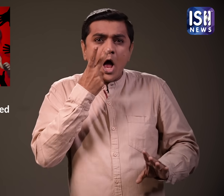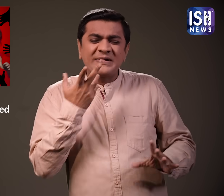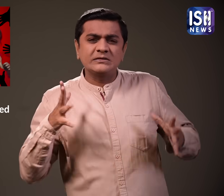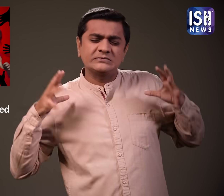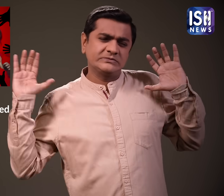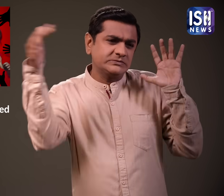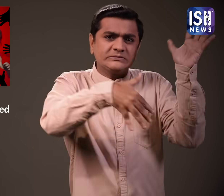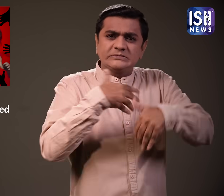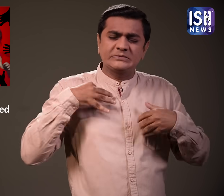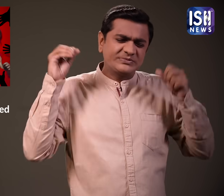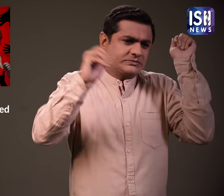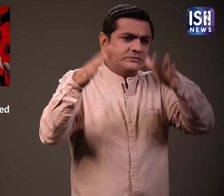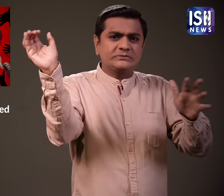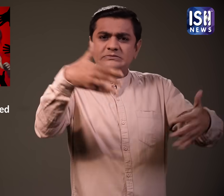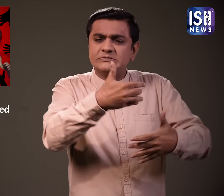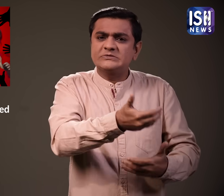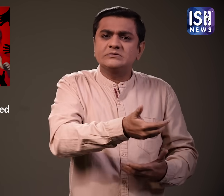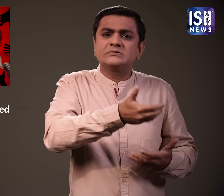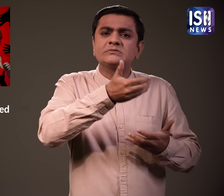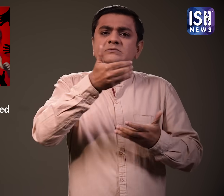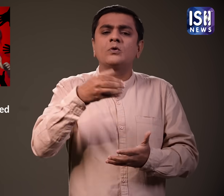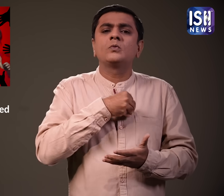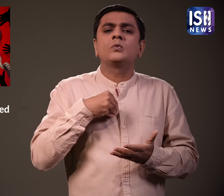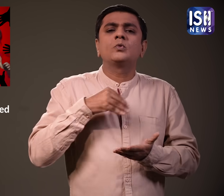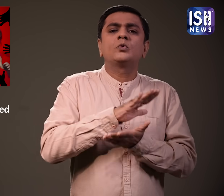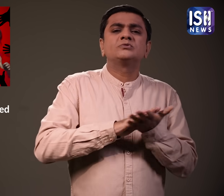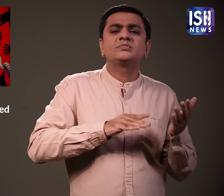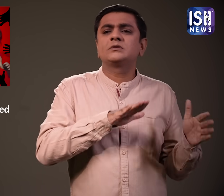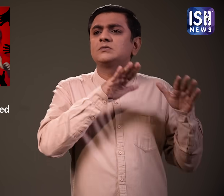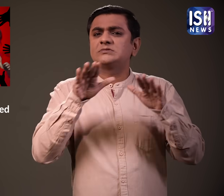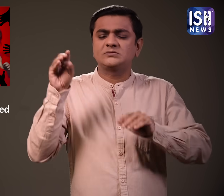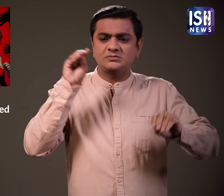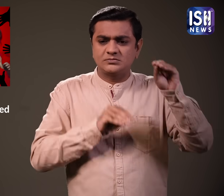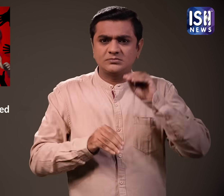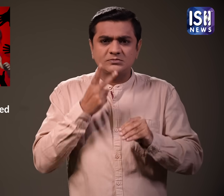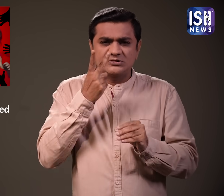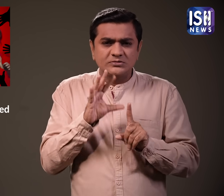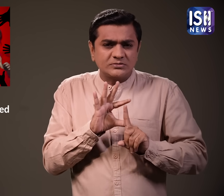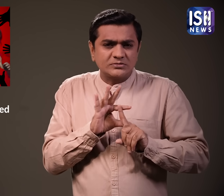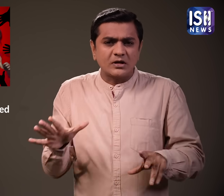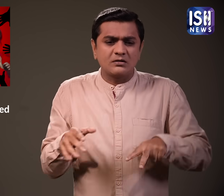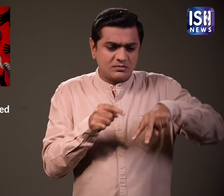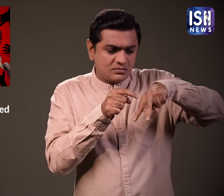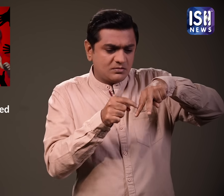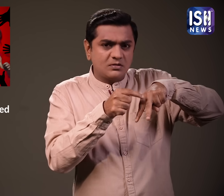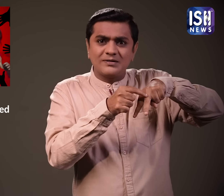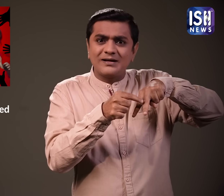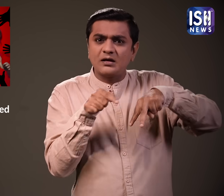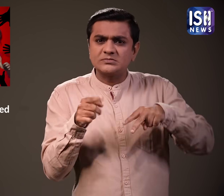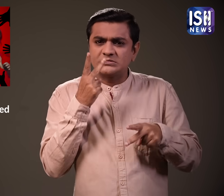उन्होंने तुरंद उसे कवर किया और घर ले गए. उसकी जांगों के आस-पास बुरी तरह से चोट